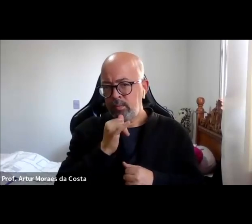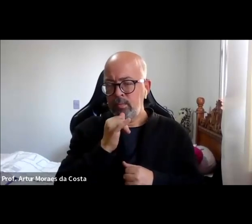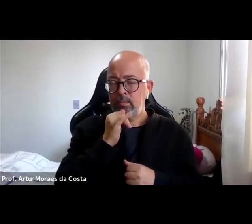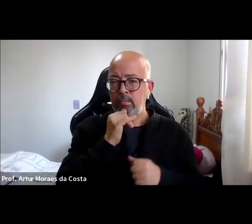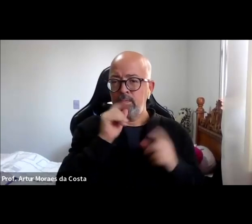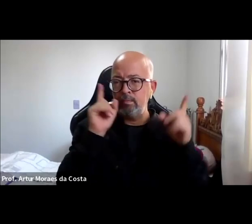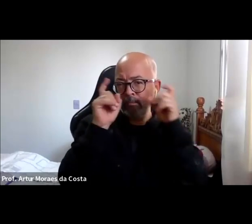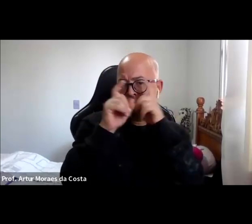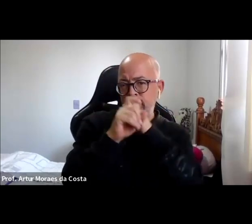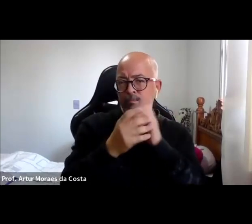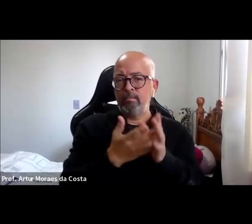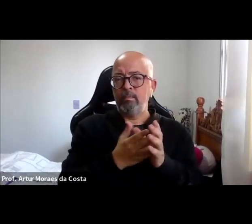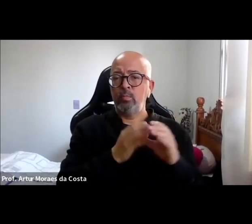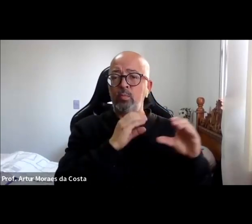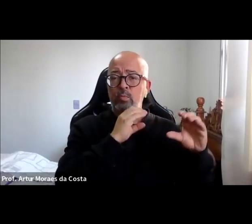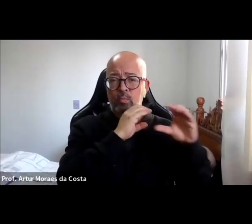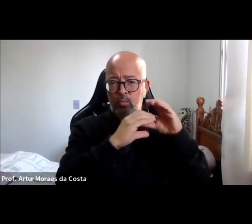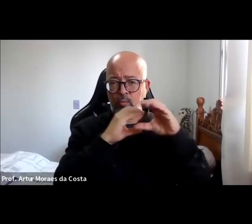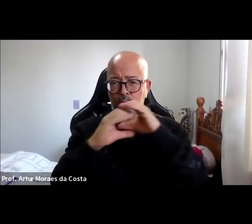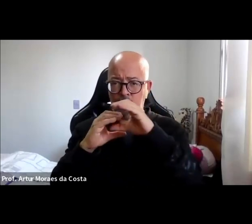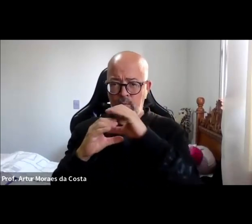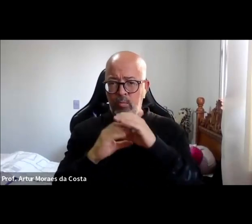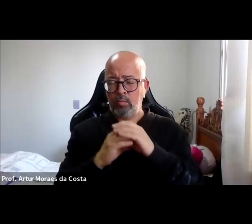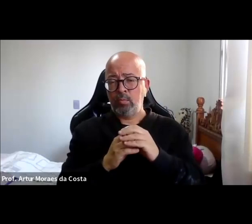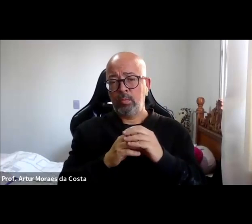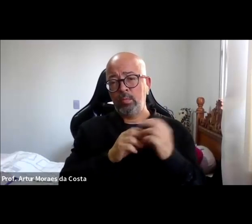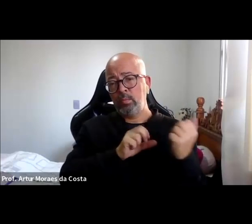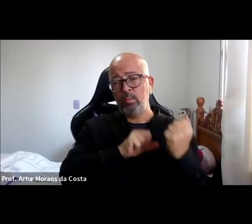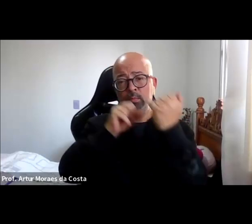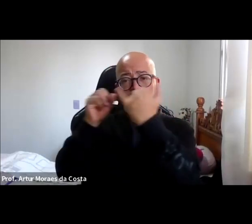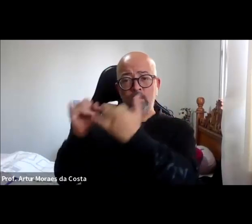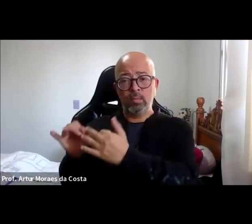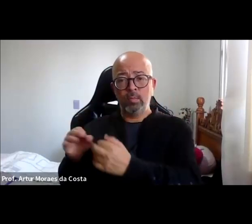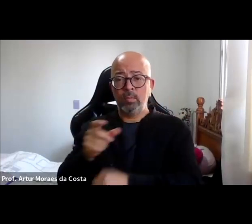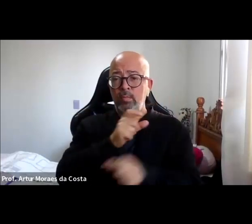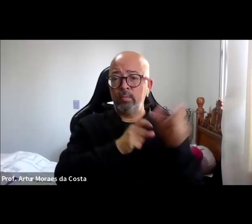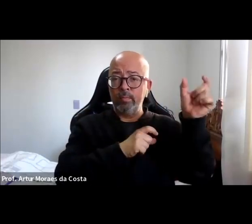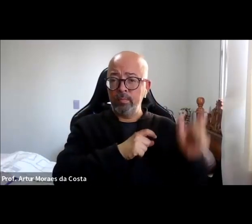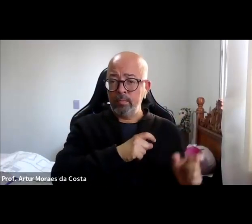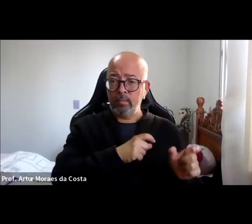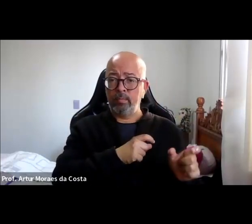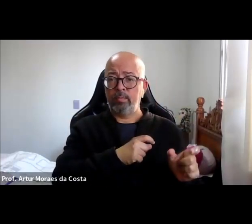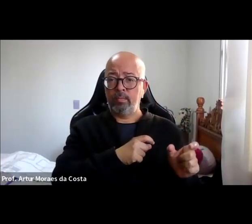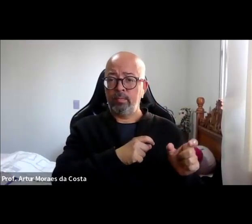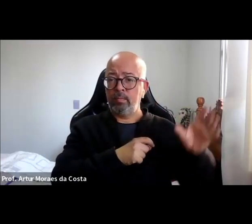comunicar las emociones de las personas no la intencionalidad